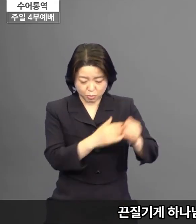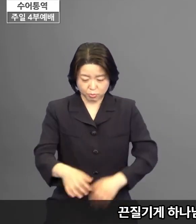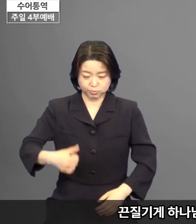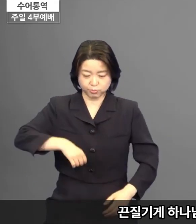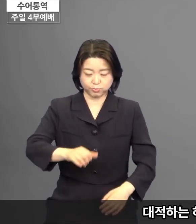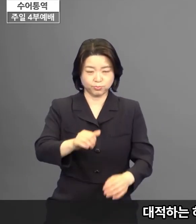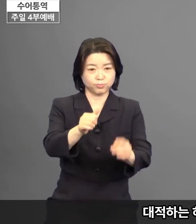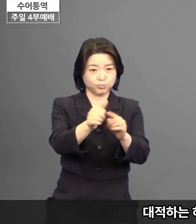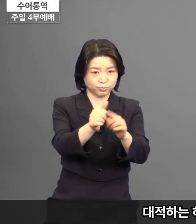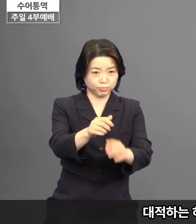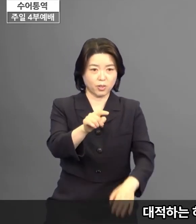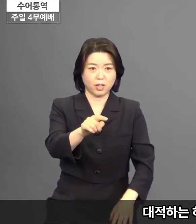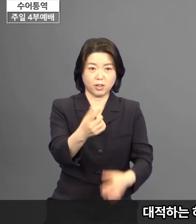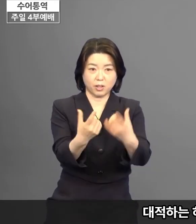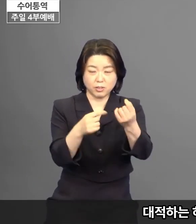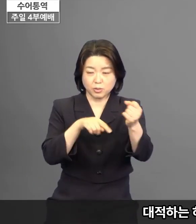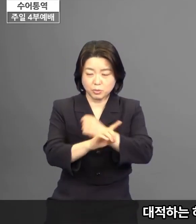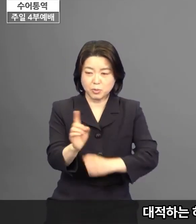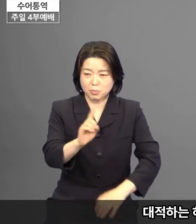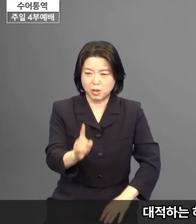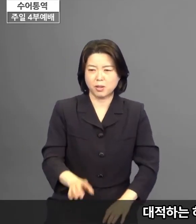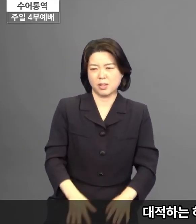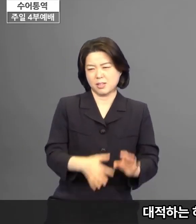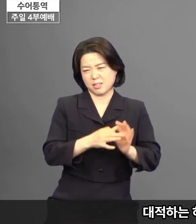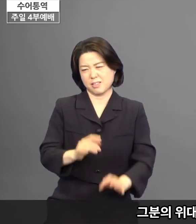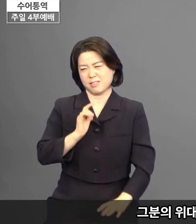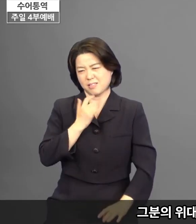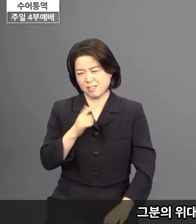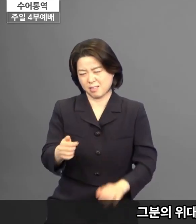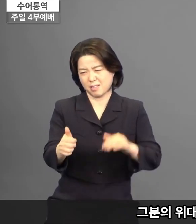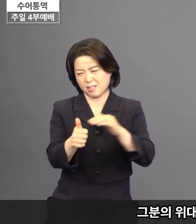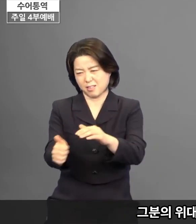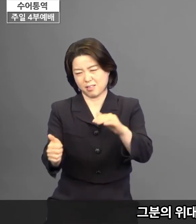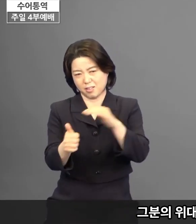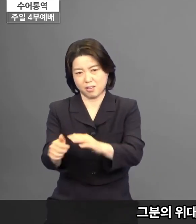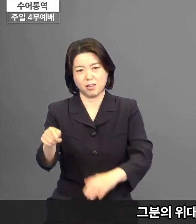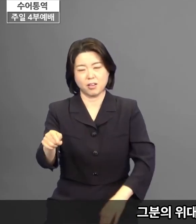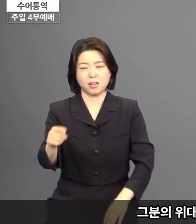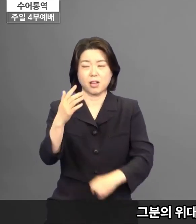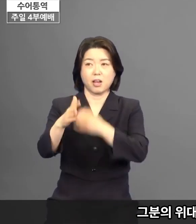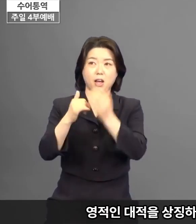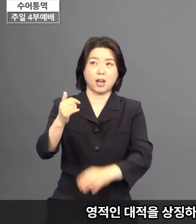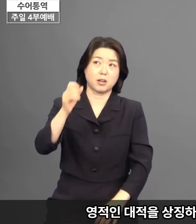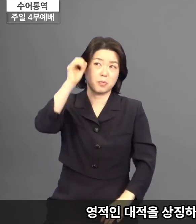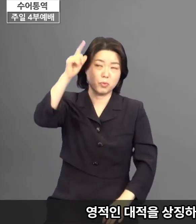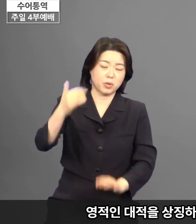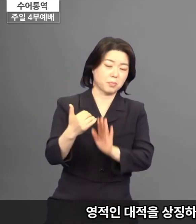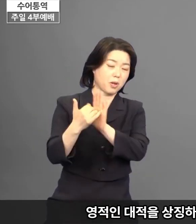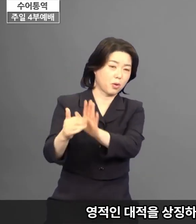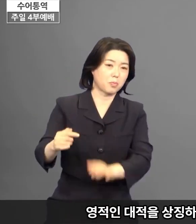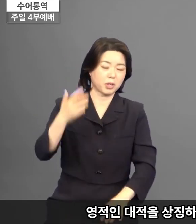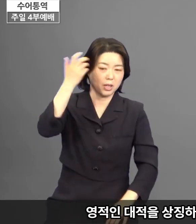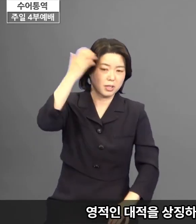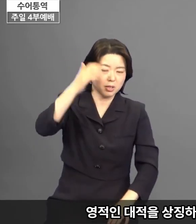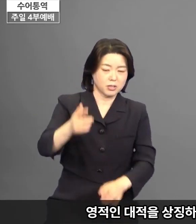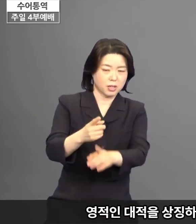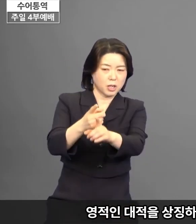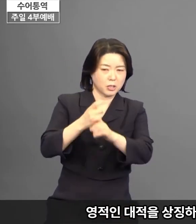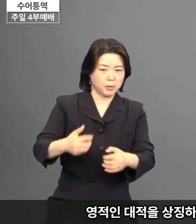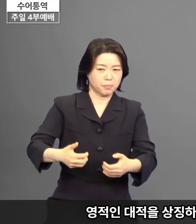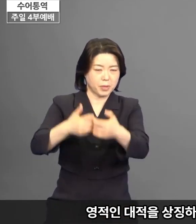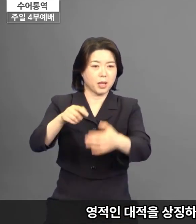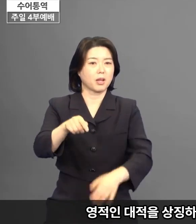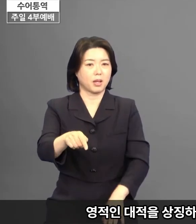백성을 공격하고 대적하는 하나님의 주권과 그분의 위대하심을 거부하는 영적인 대적을